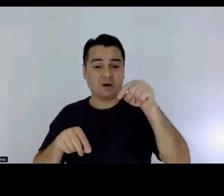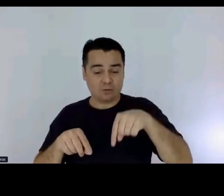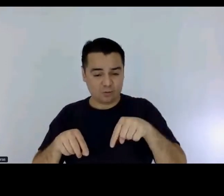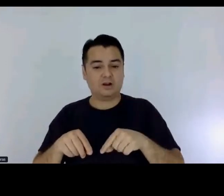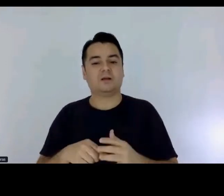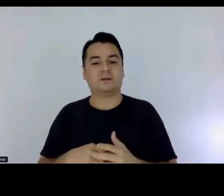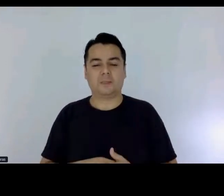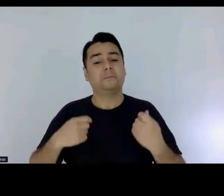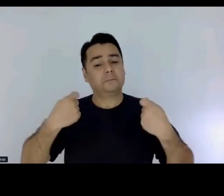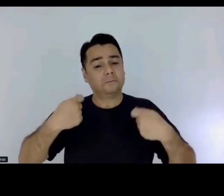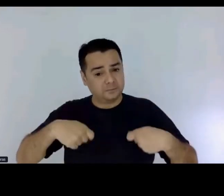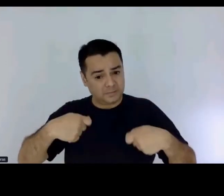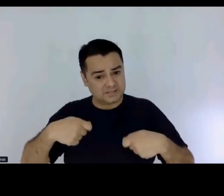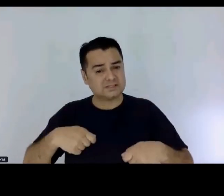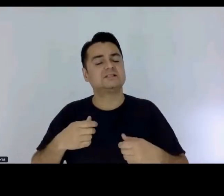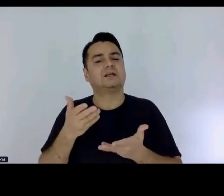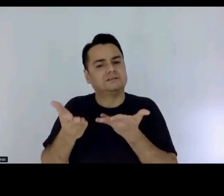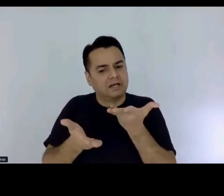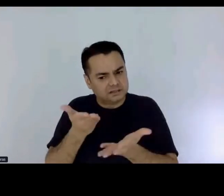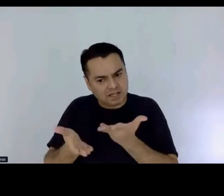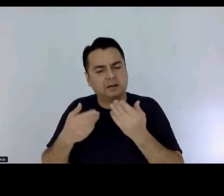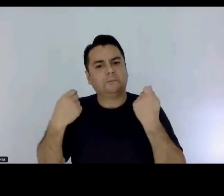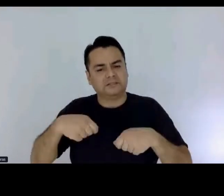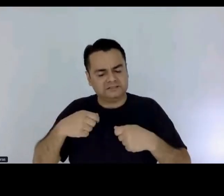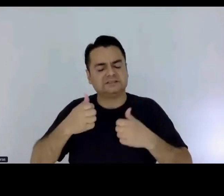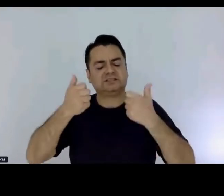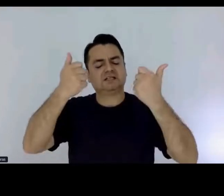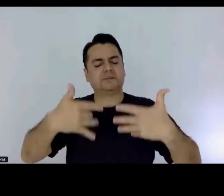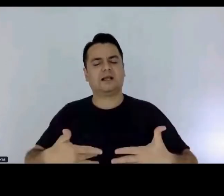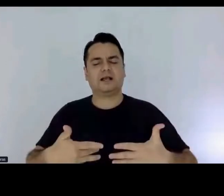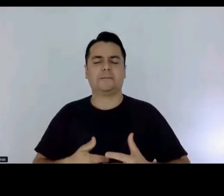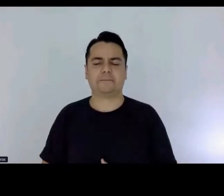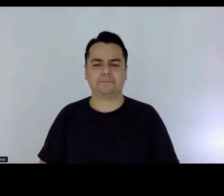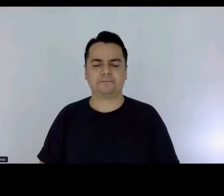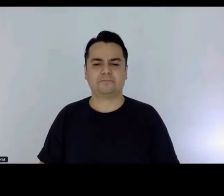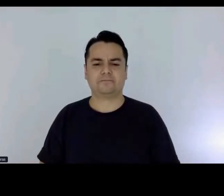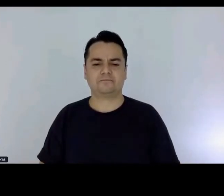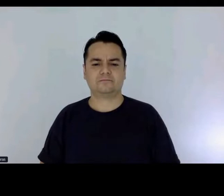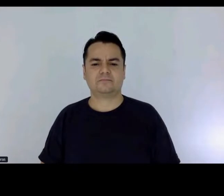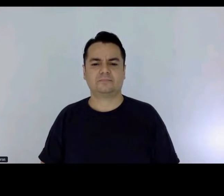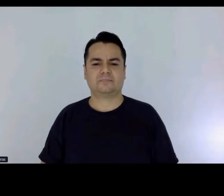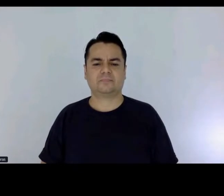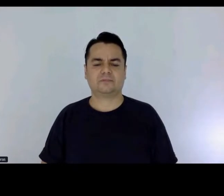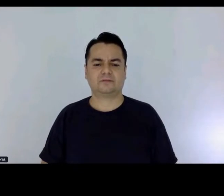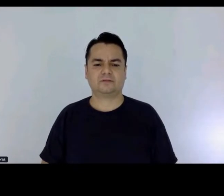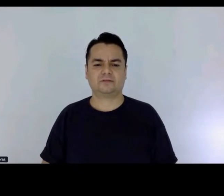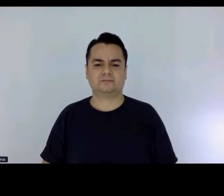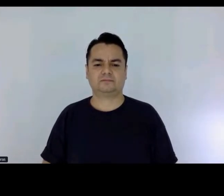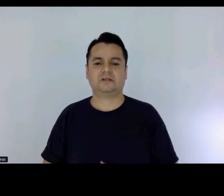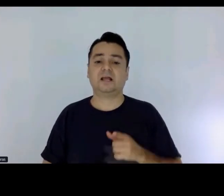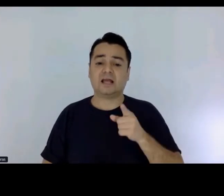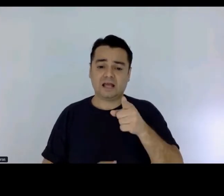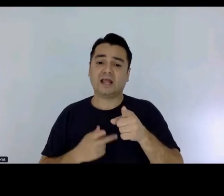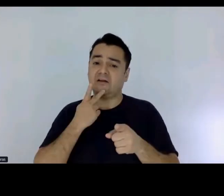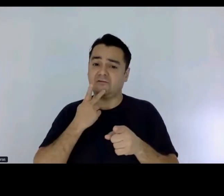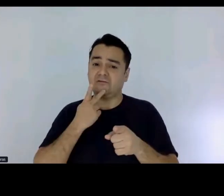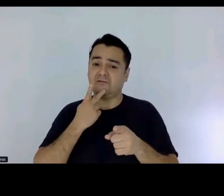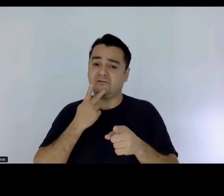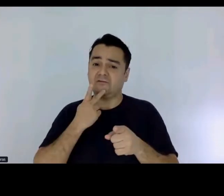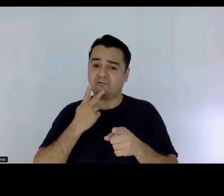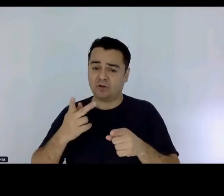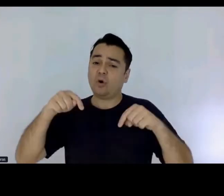né, ser tratada, precisa ser dita. Eu acho que aqui é um ótimo ambiente para a gente